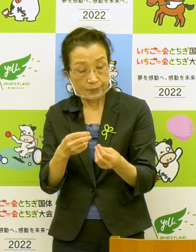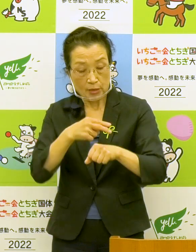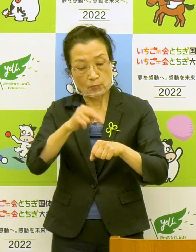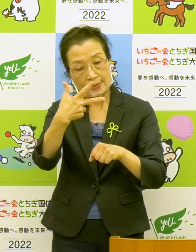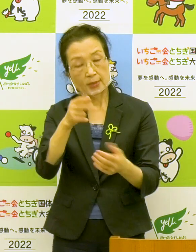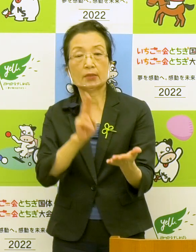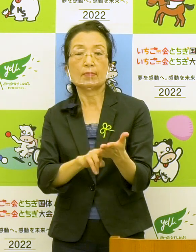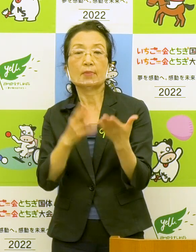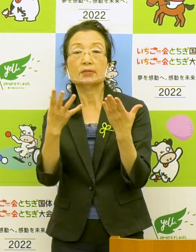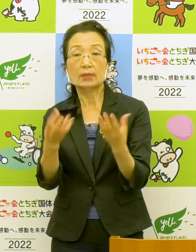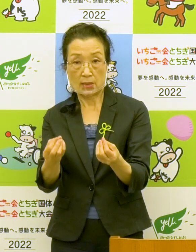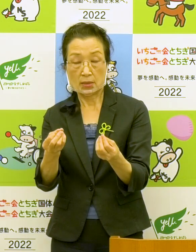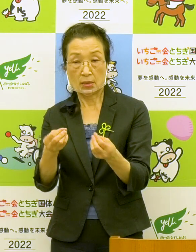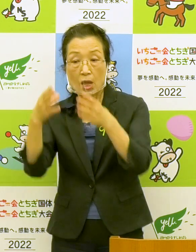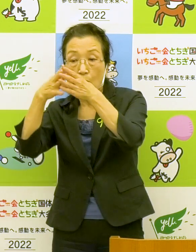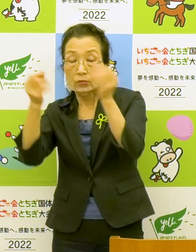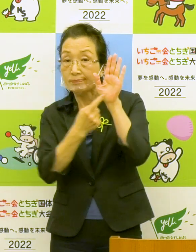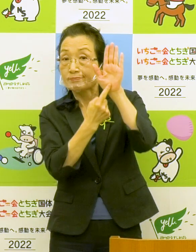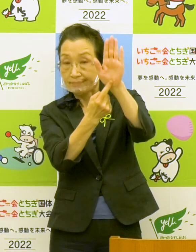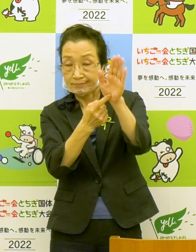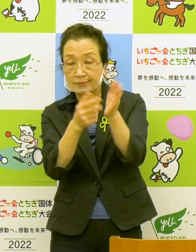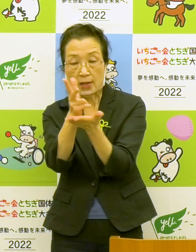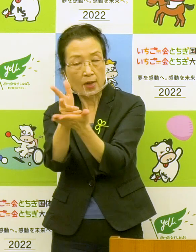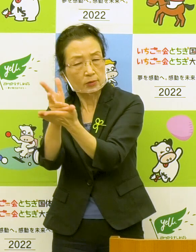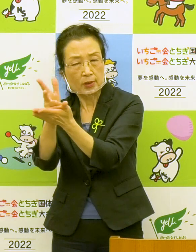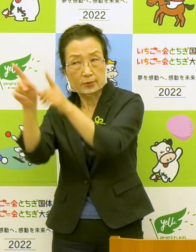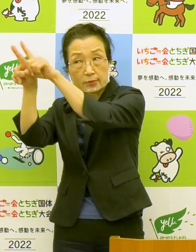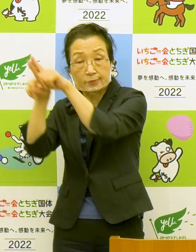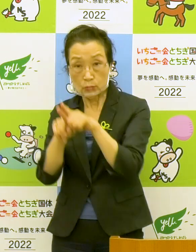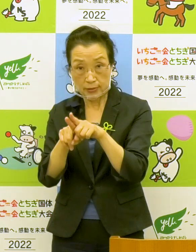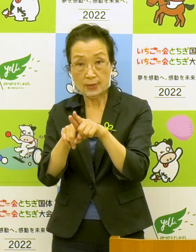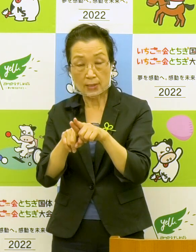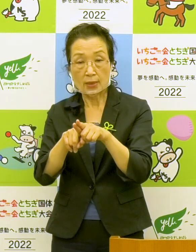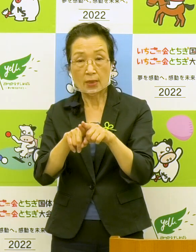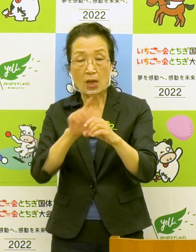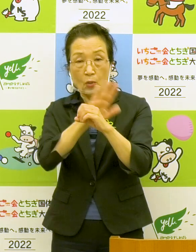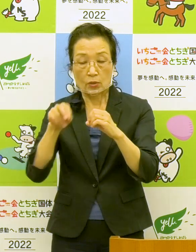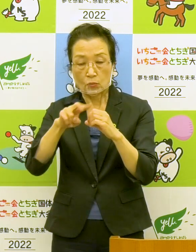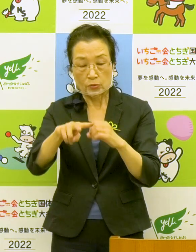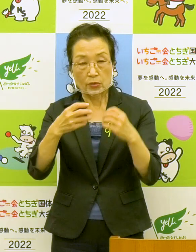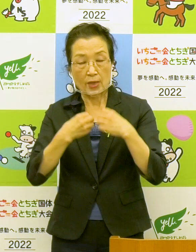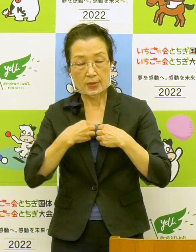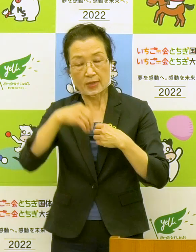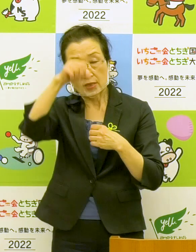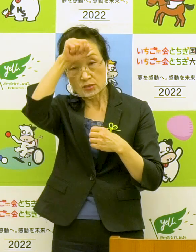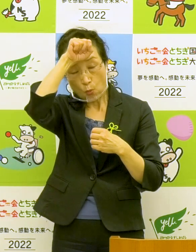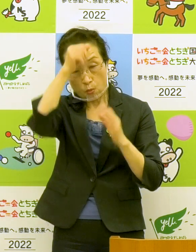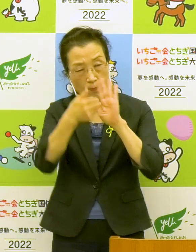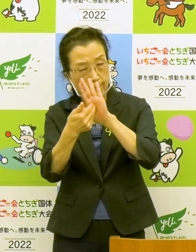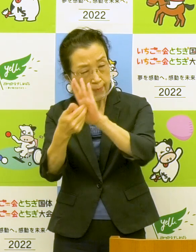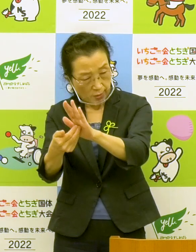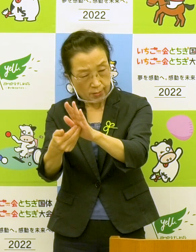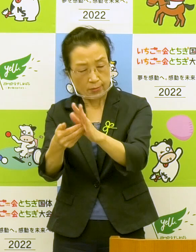。国が示すガイドラインに基づいて、新型コロナウイルス感染症に関する適切な対